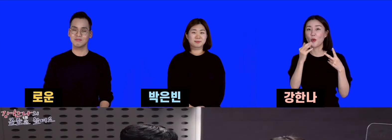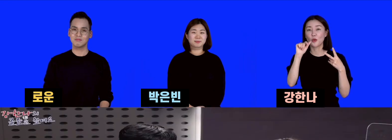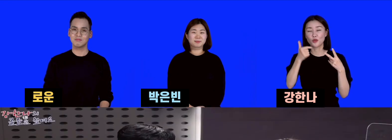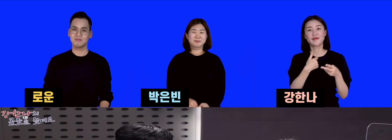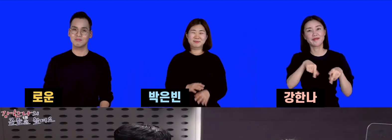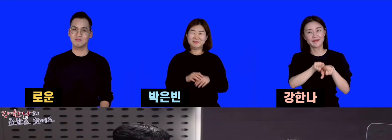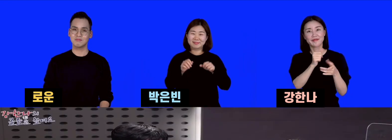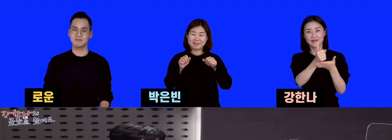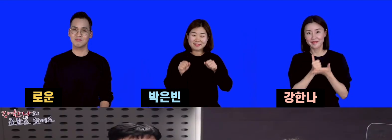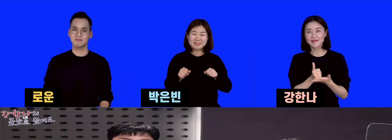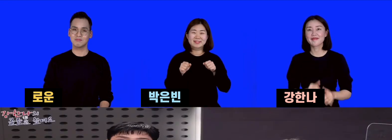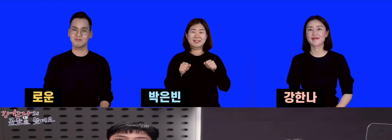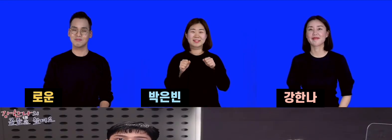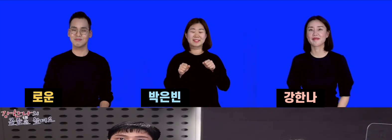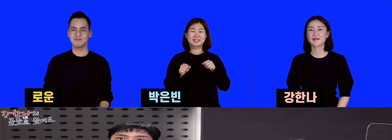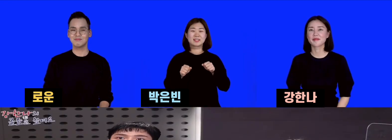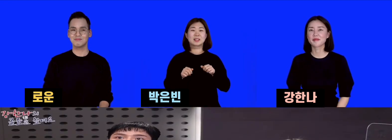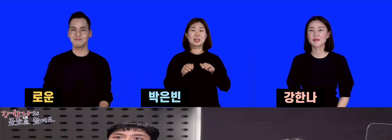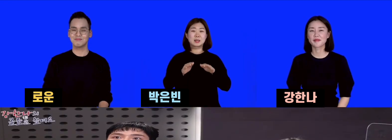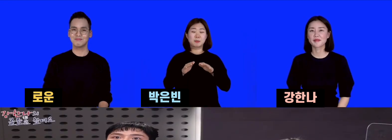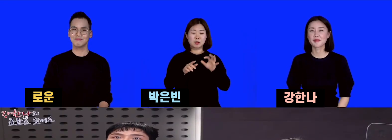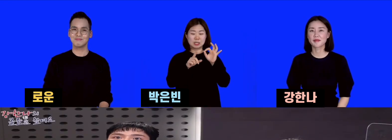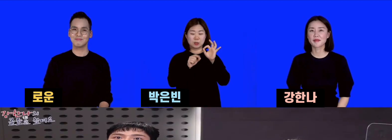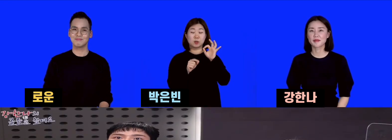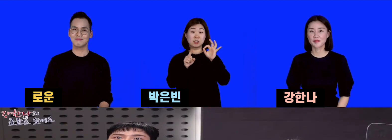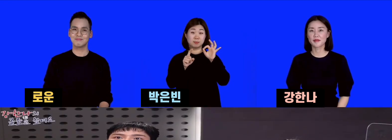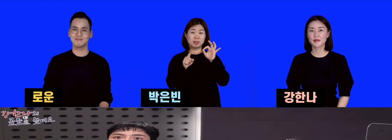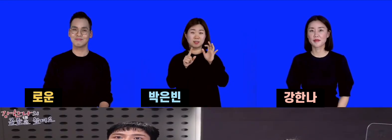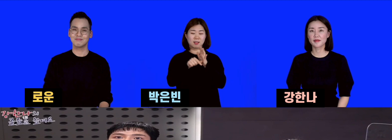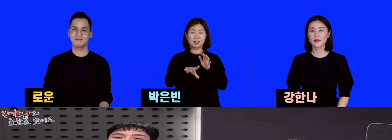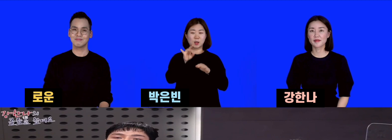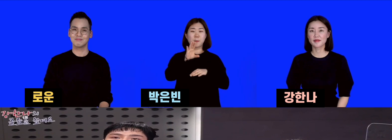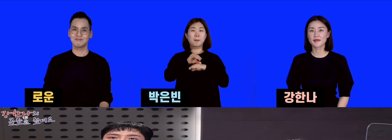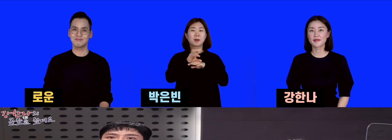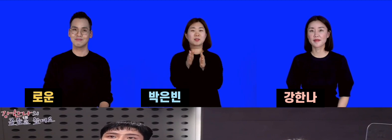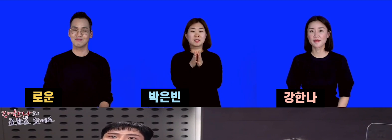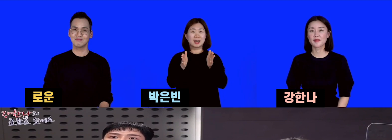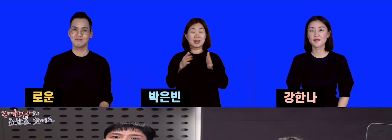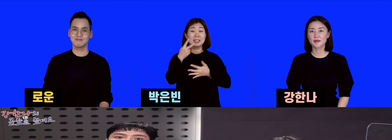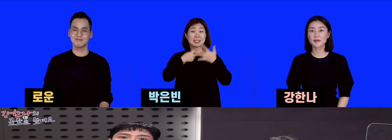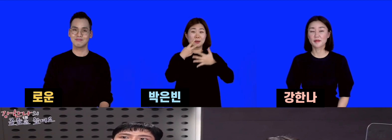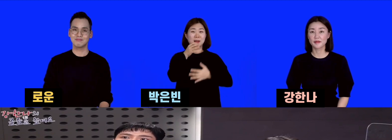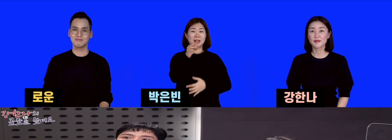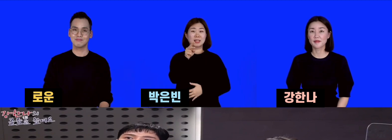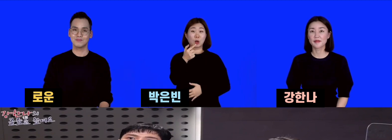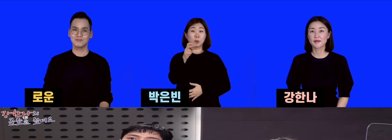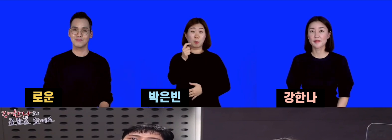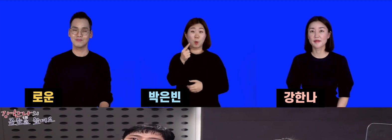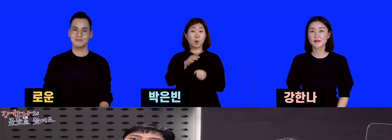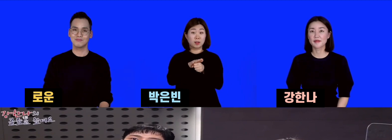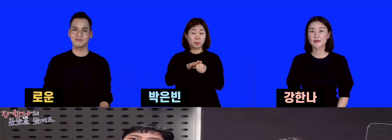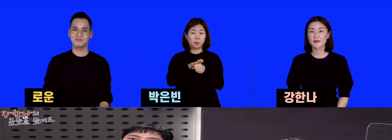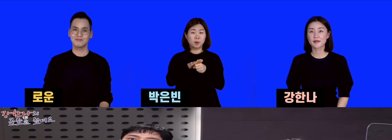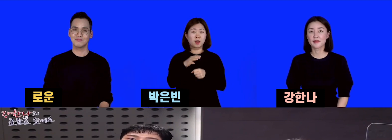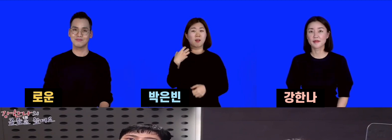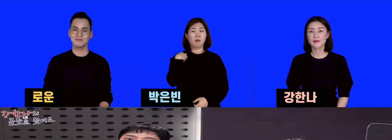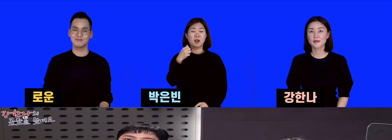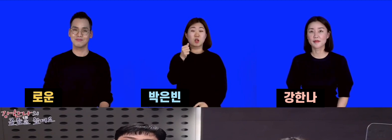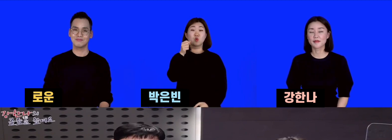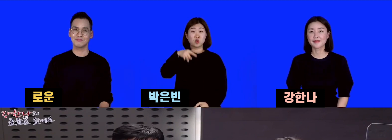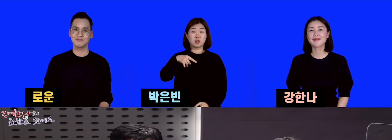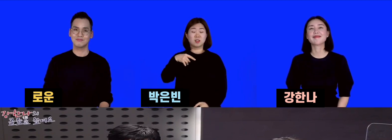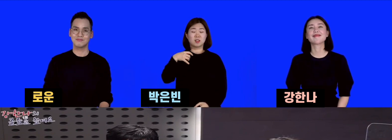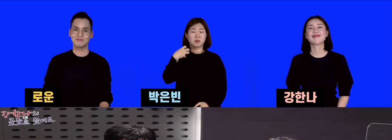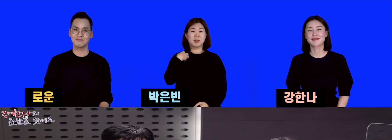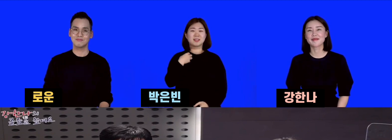안녕하세요 이번 10월 11일에 첫 방송할 드라마 연모의 휘 역할을 맡은